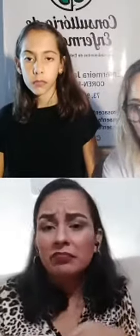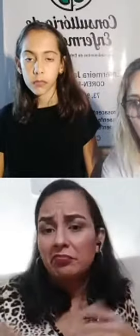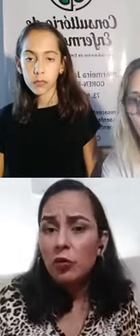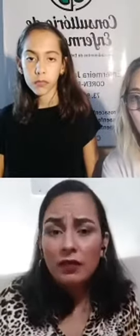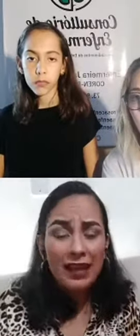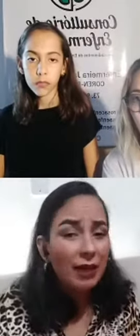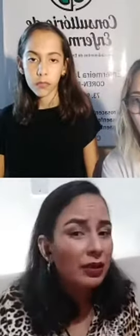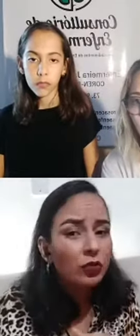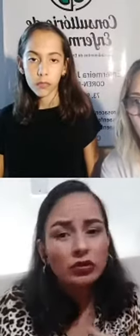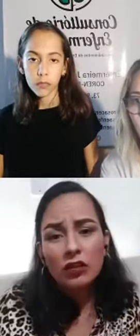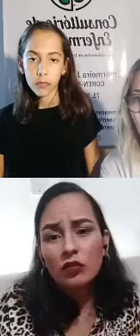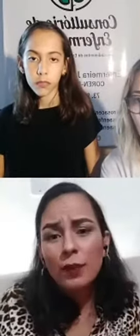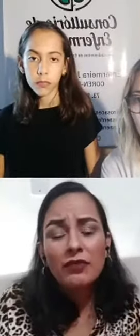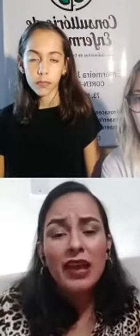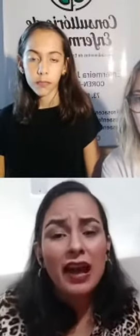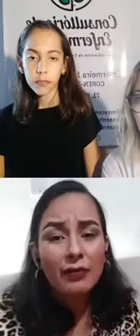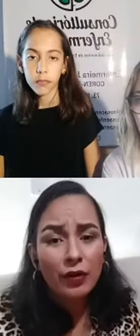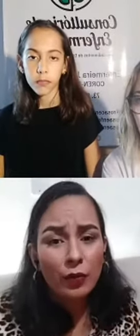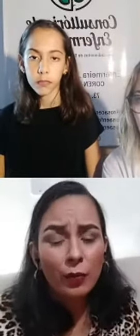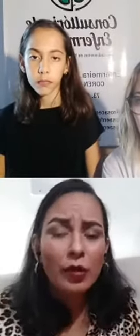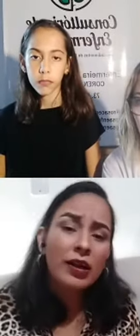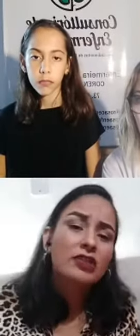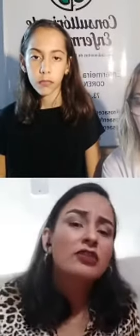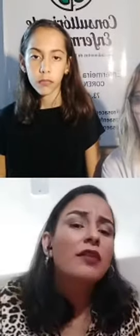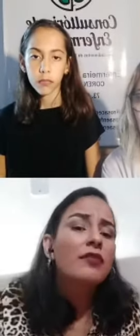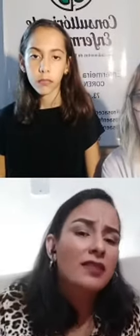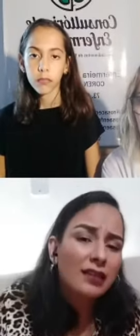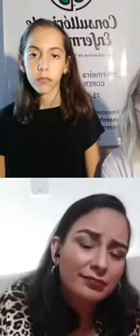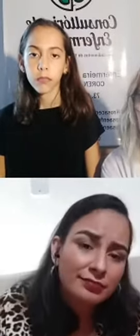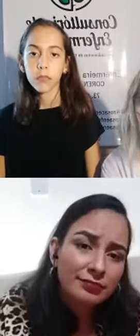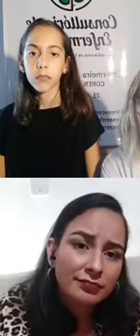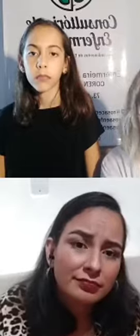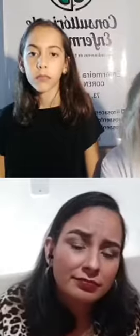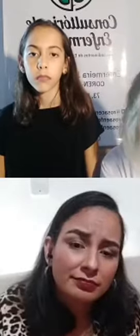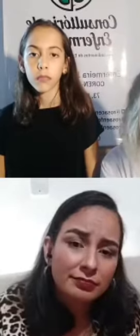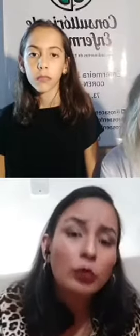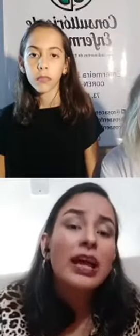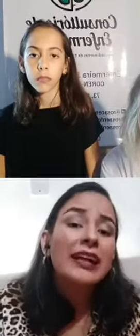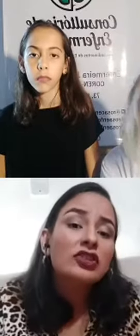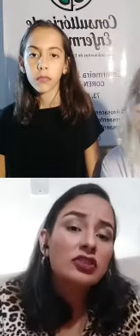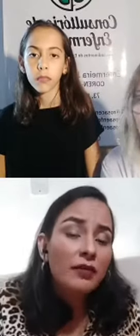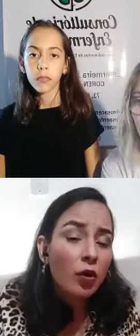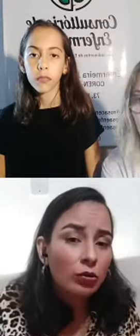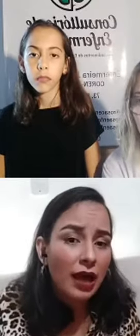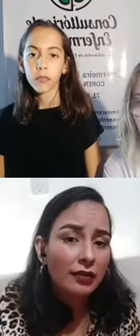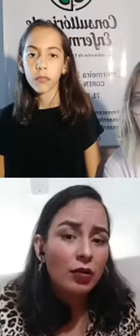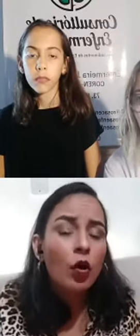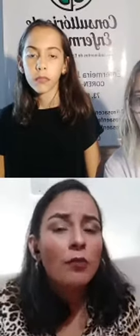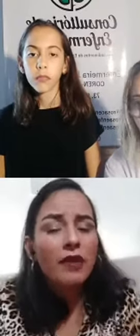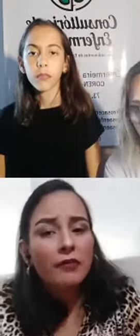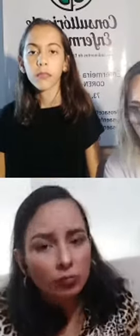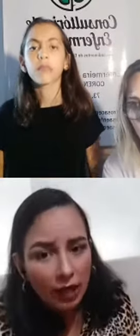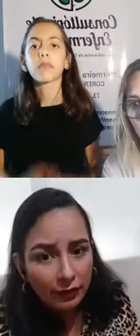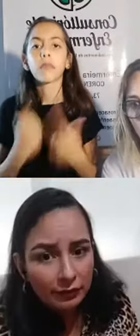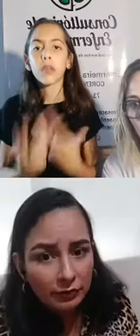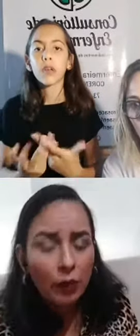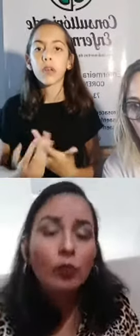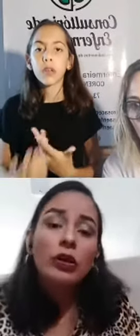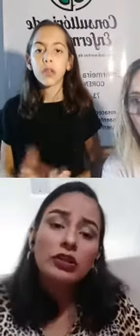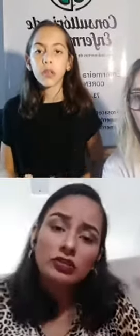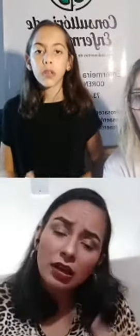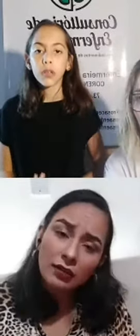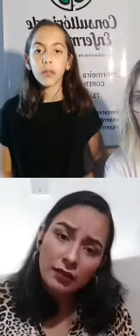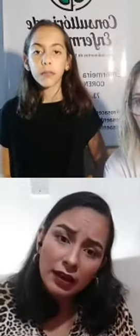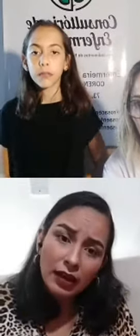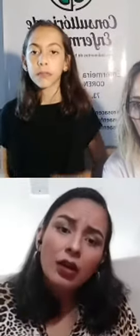assim, o cancelamento hoje é super viável. Porque o que a gente vai fazer? Exato. Quando é que a gente vai voltar? Como vai voltar? Não, quando